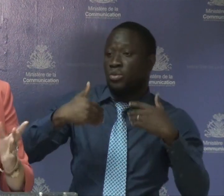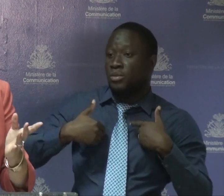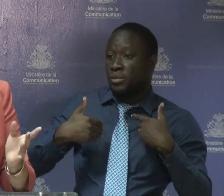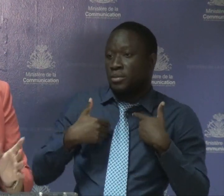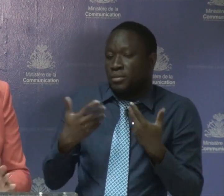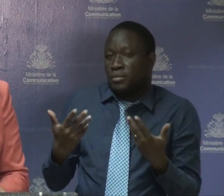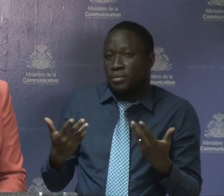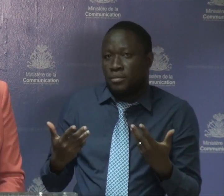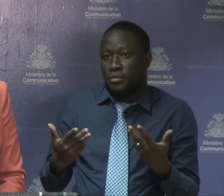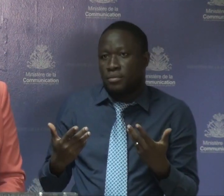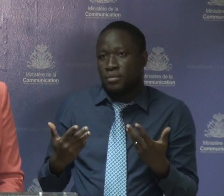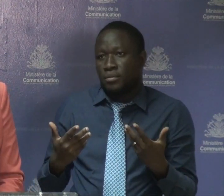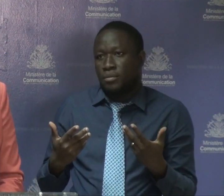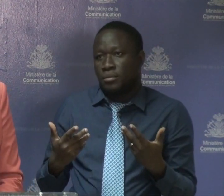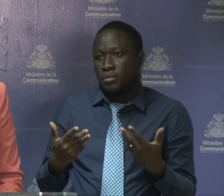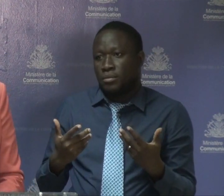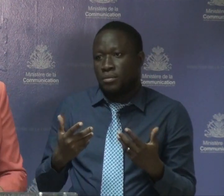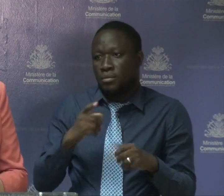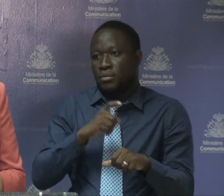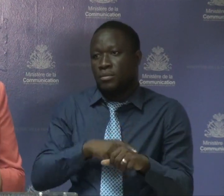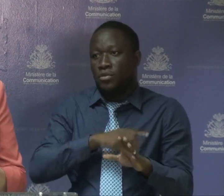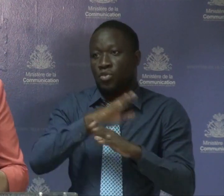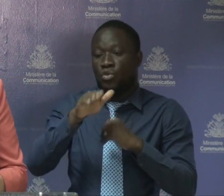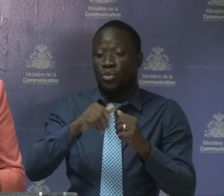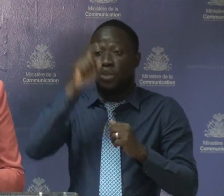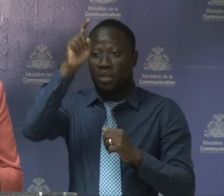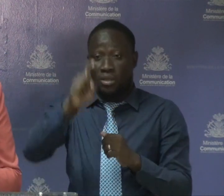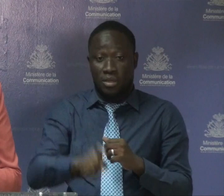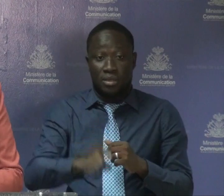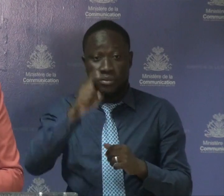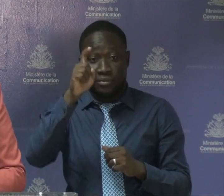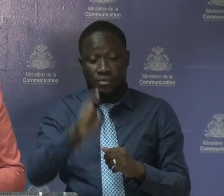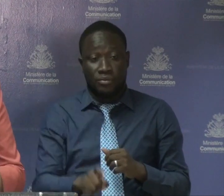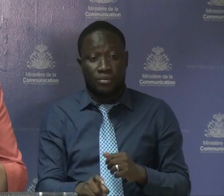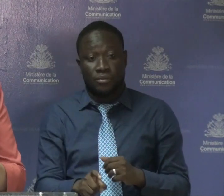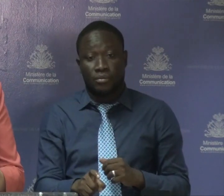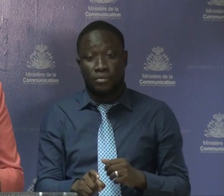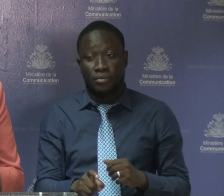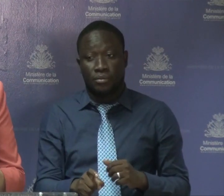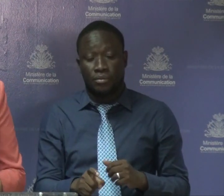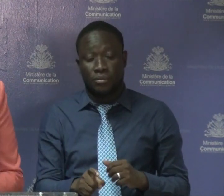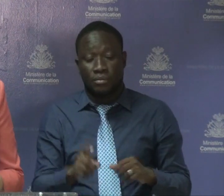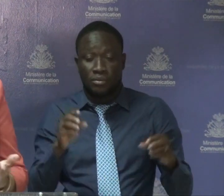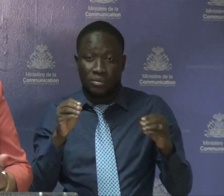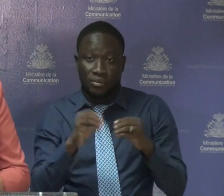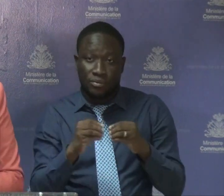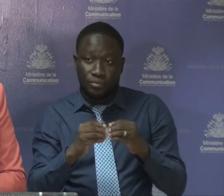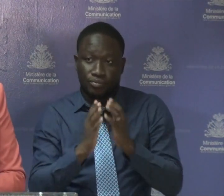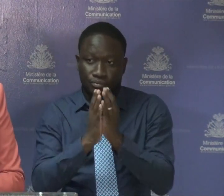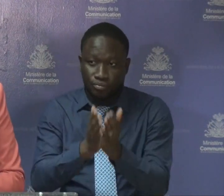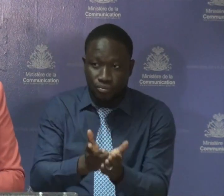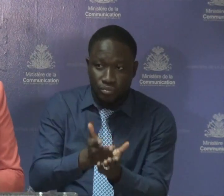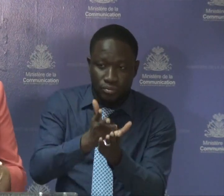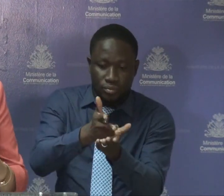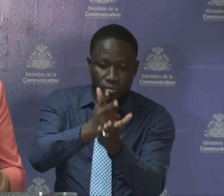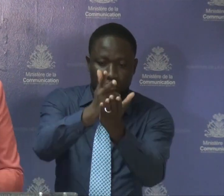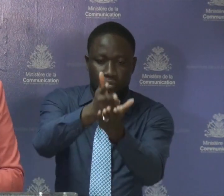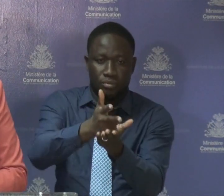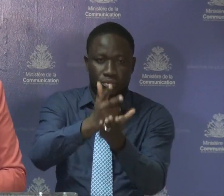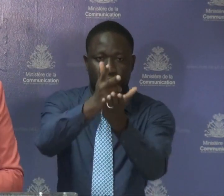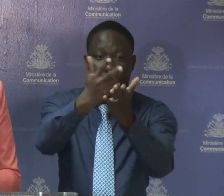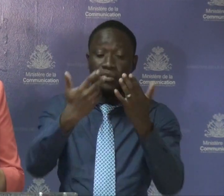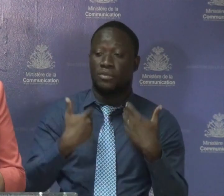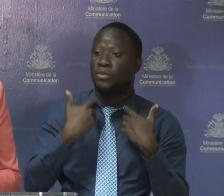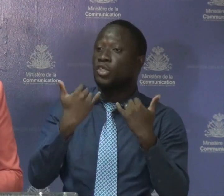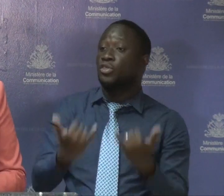l'époque, à l'époque coloniale, nous tous nous avons besoin, pas nous-mêmes, mais comme si c'était plus trafic maritime qui était gagné. Et